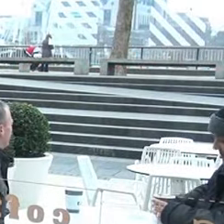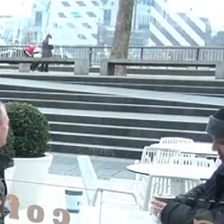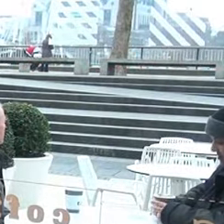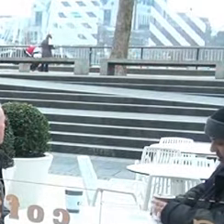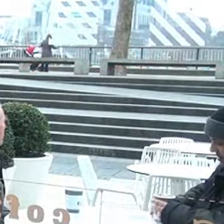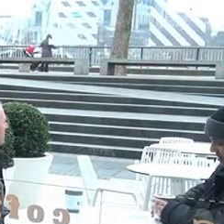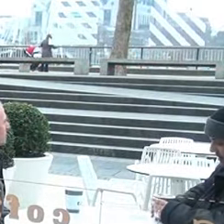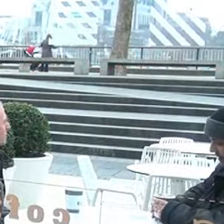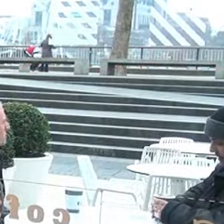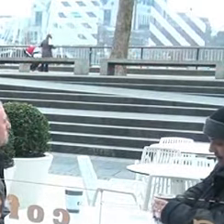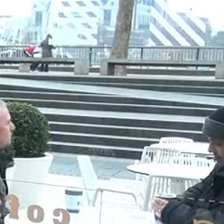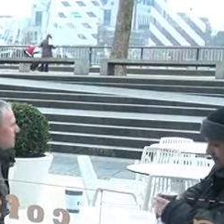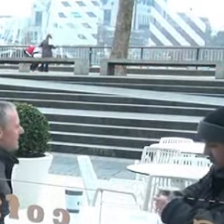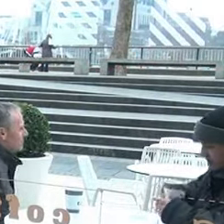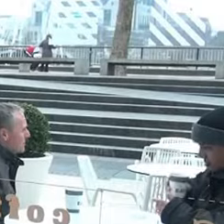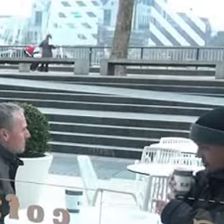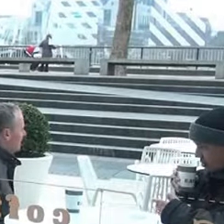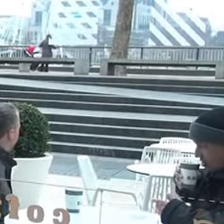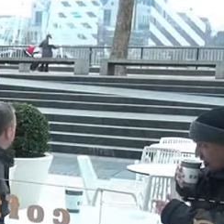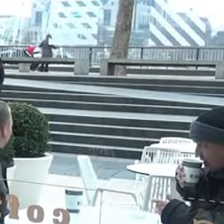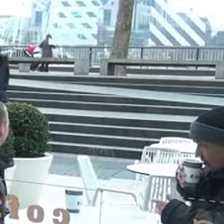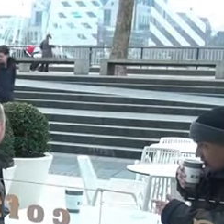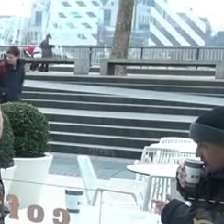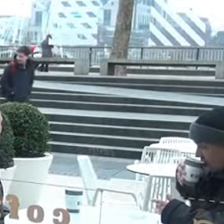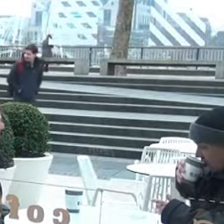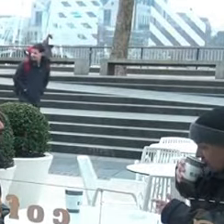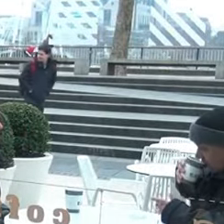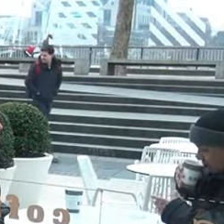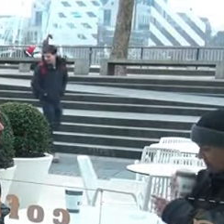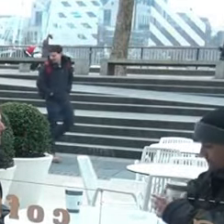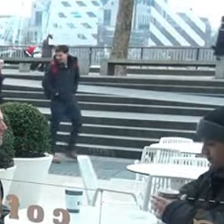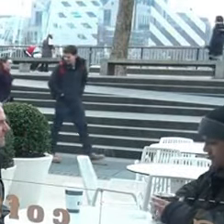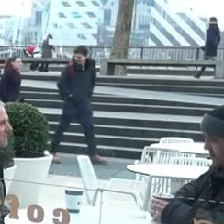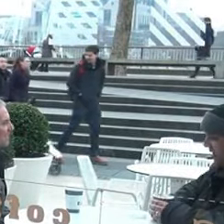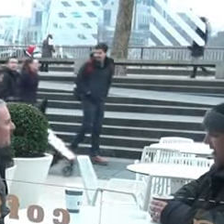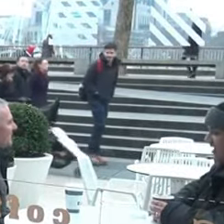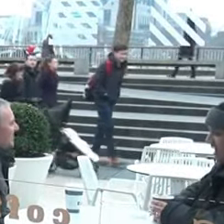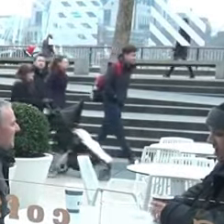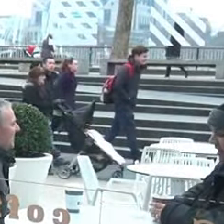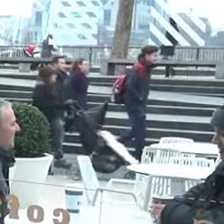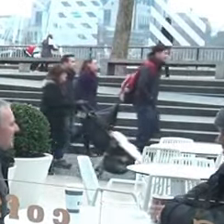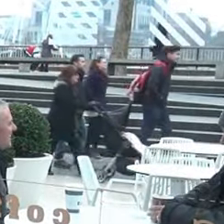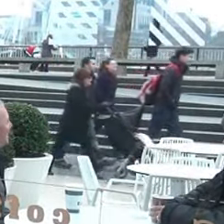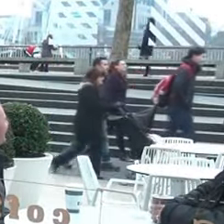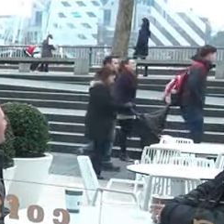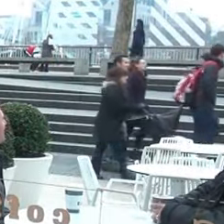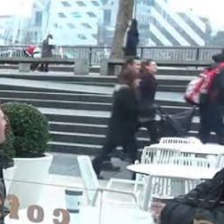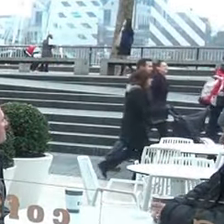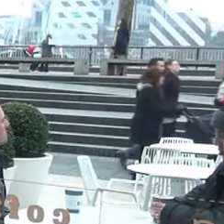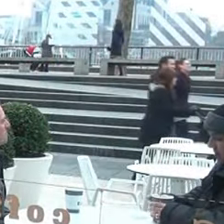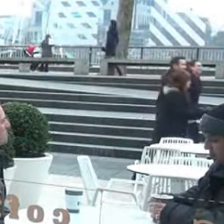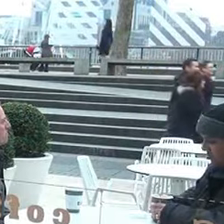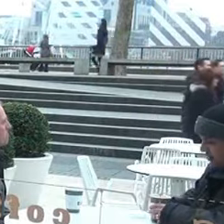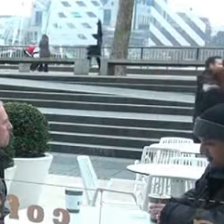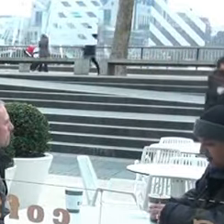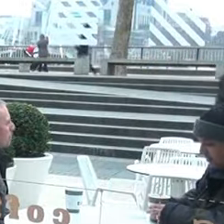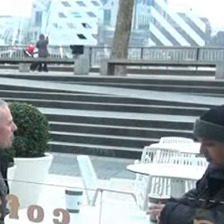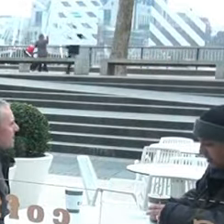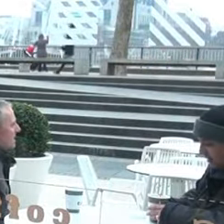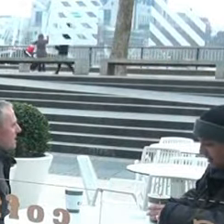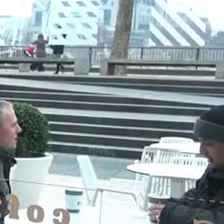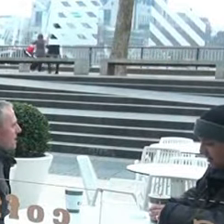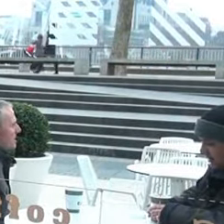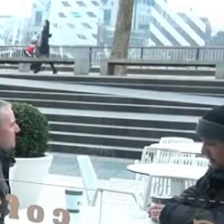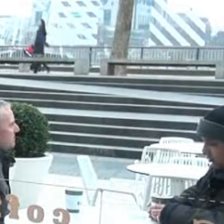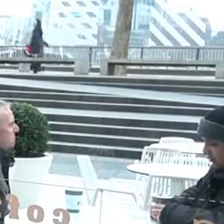é você realmente ter compromisso com você. E aí você vai perceber que a sua sorte é você quem faz. As pessoas de